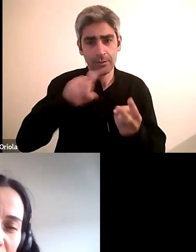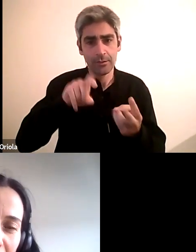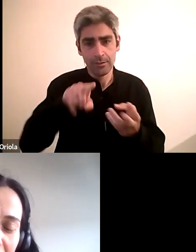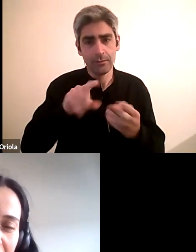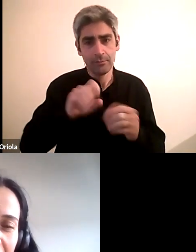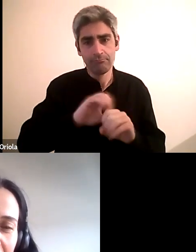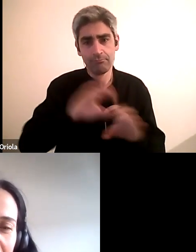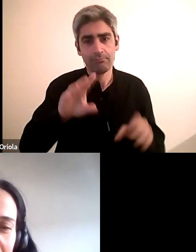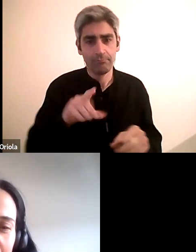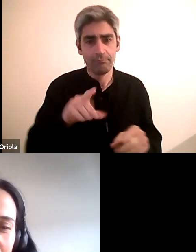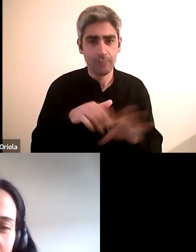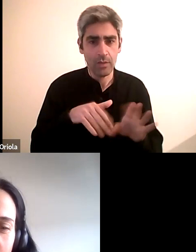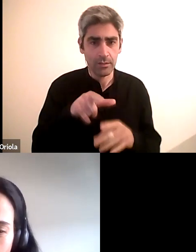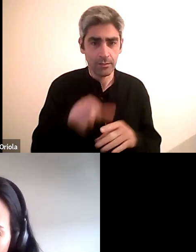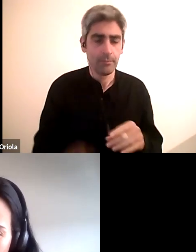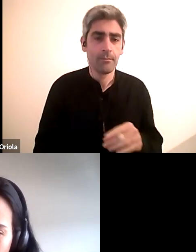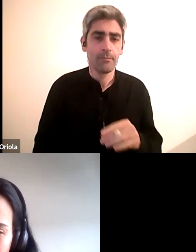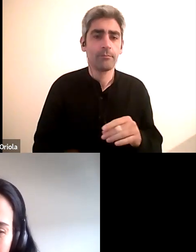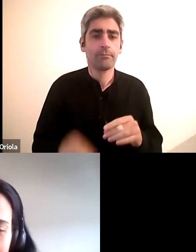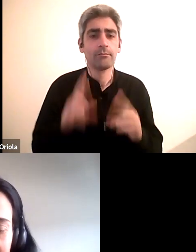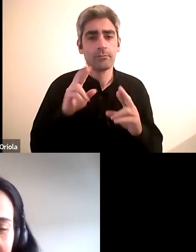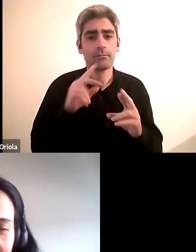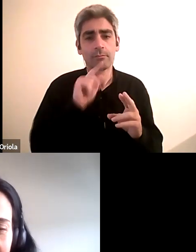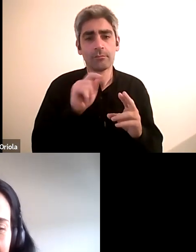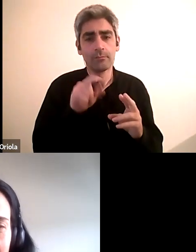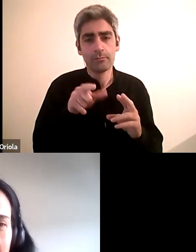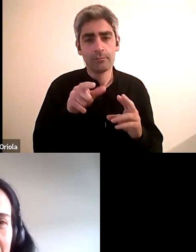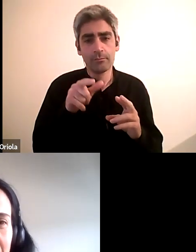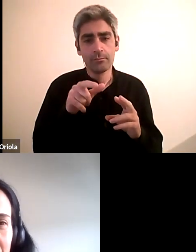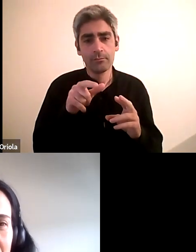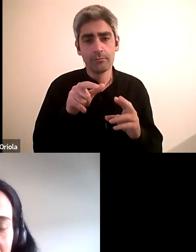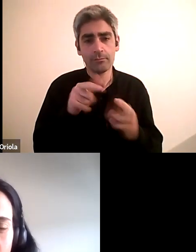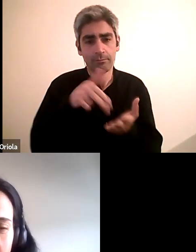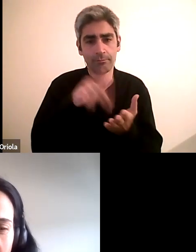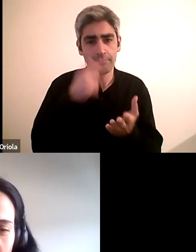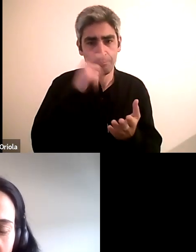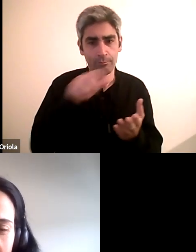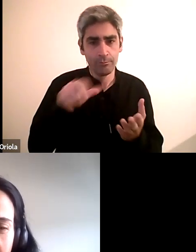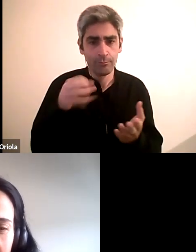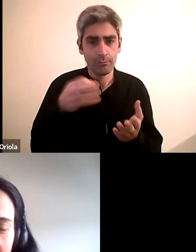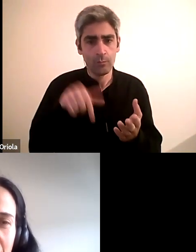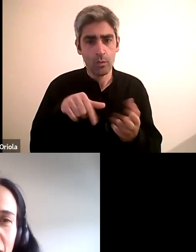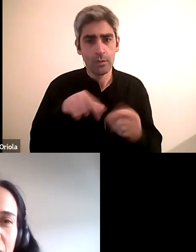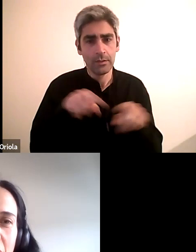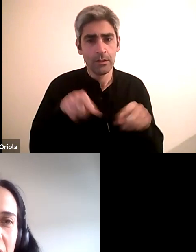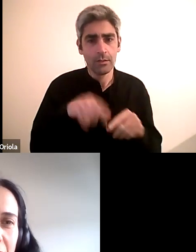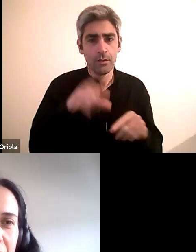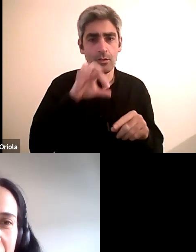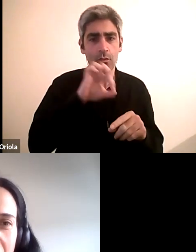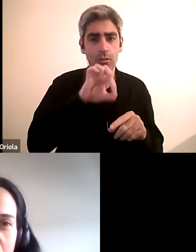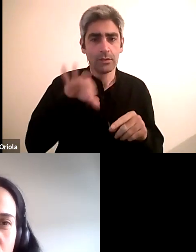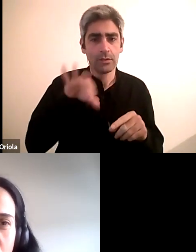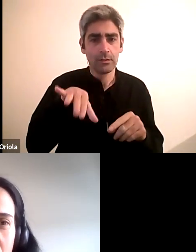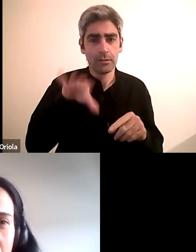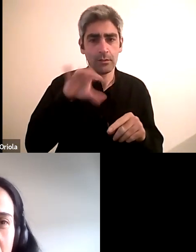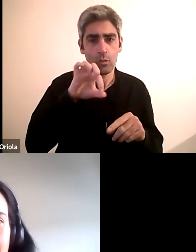são colocadas, e ver aqui os números sempre presentes. Hoje tivemos em sala cerca de